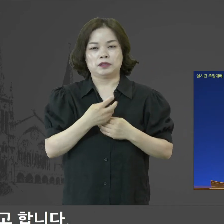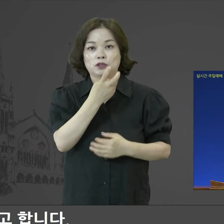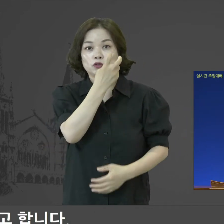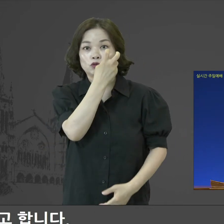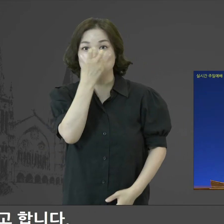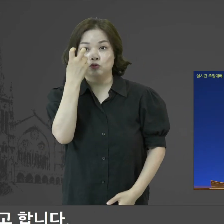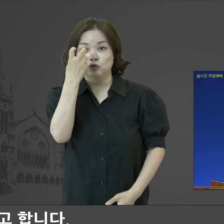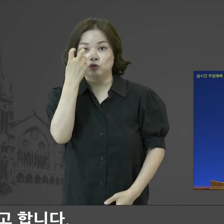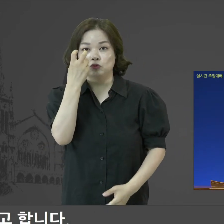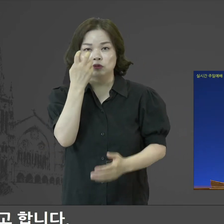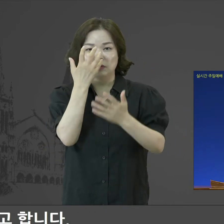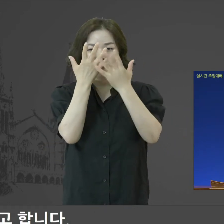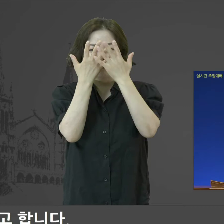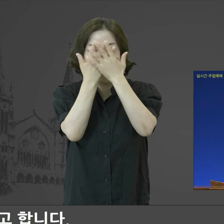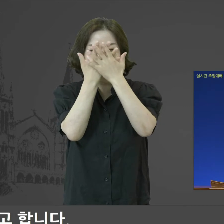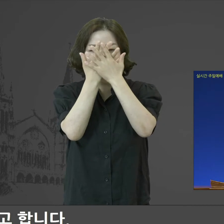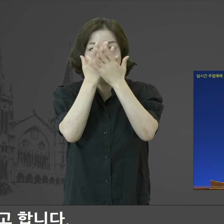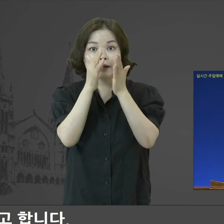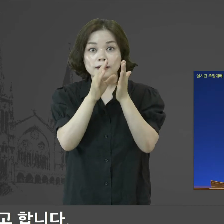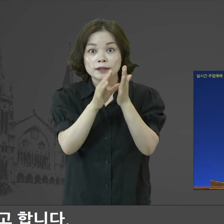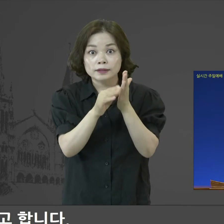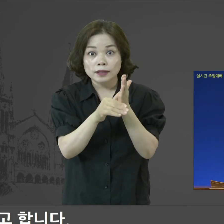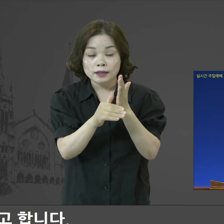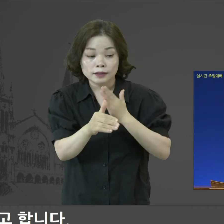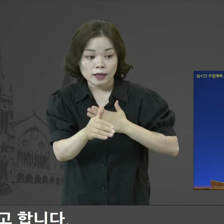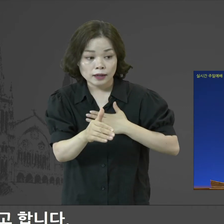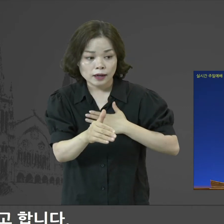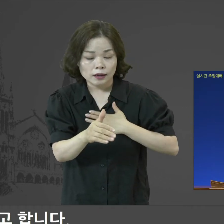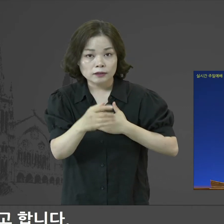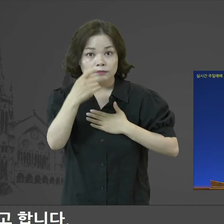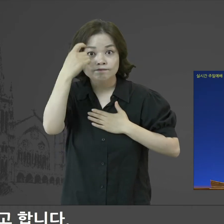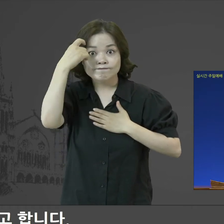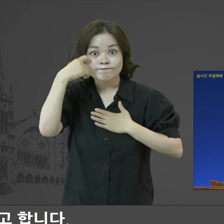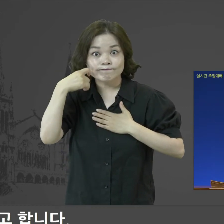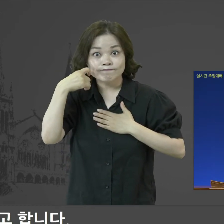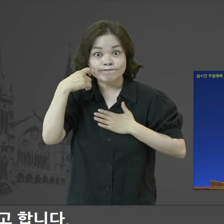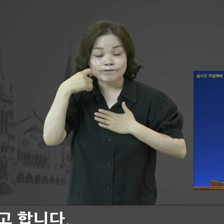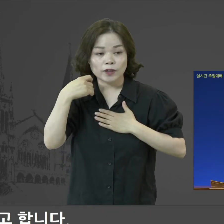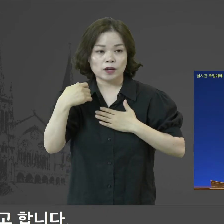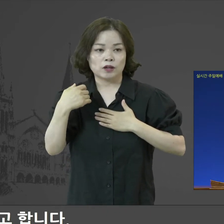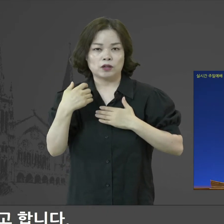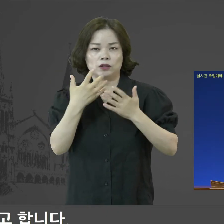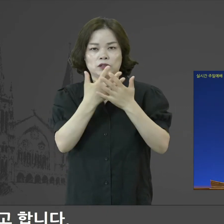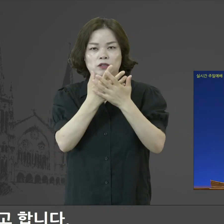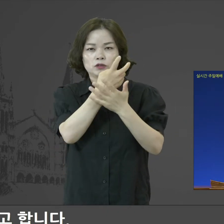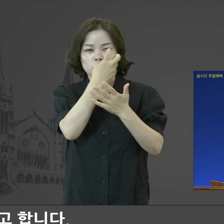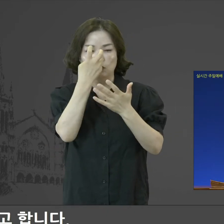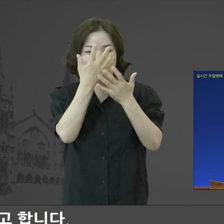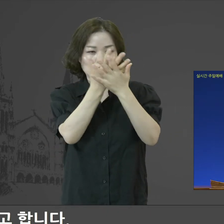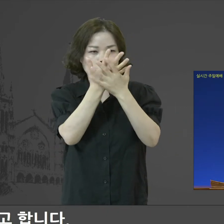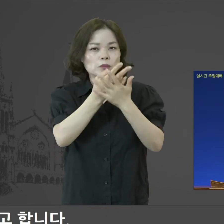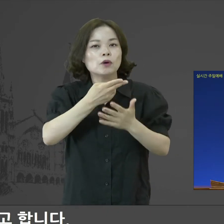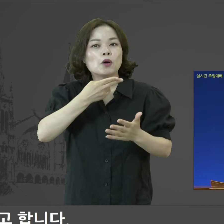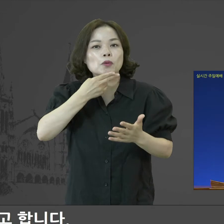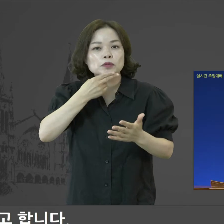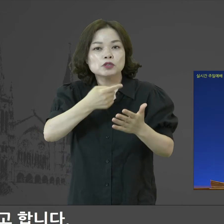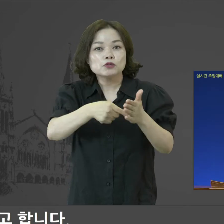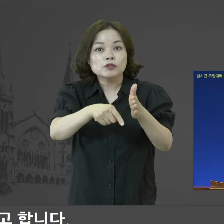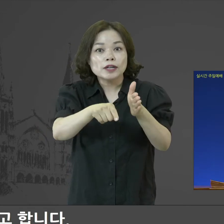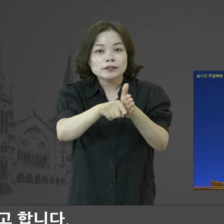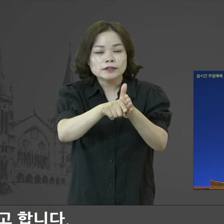총명이 어두워질 때에 내가 이것을 감지하고 총명이 어두워지지 않도록